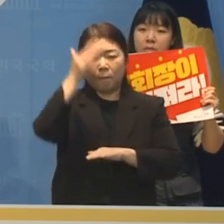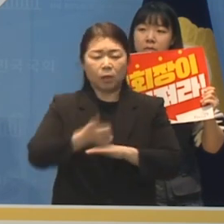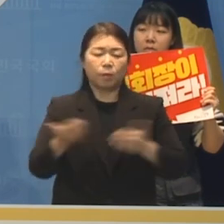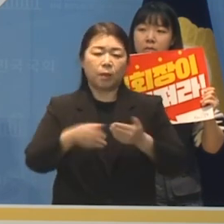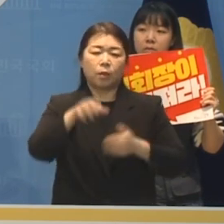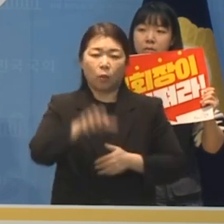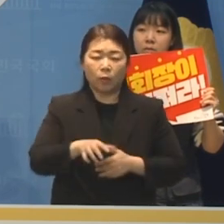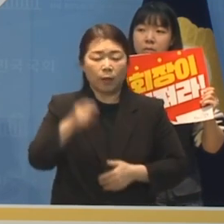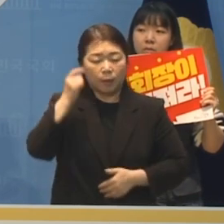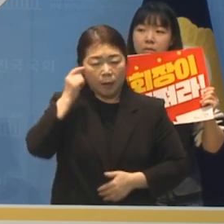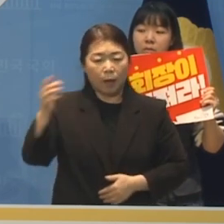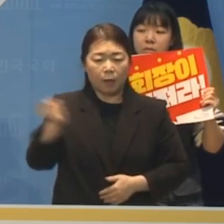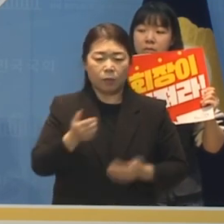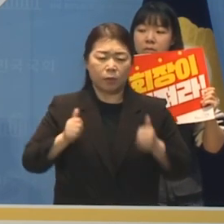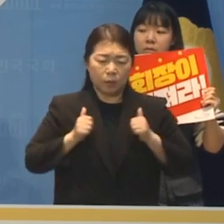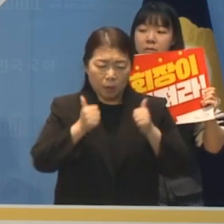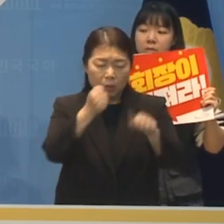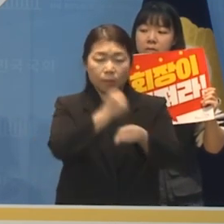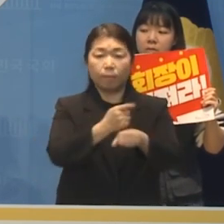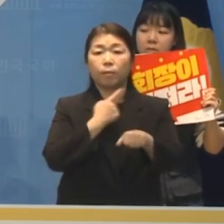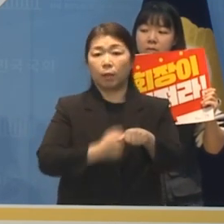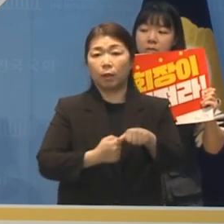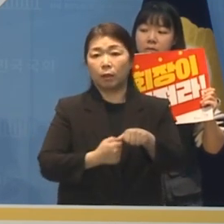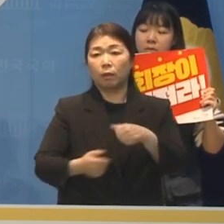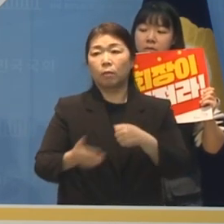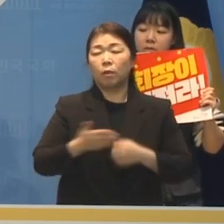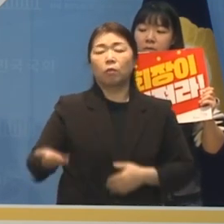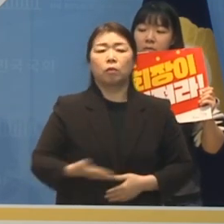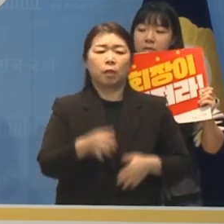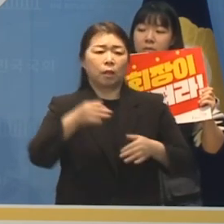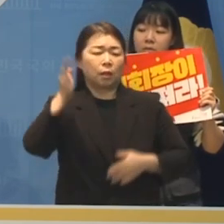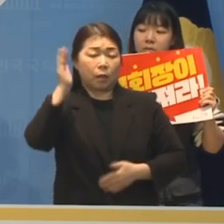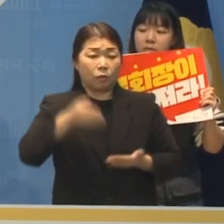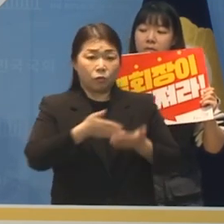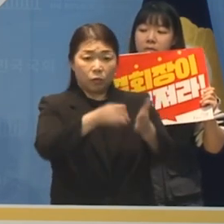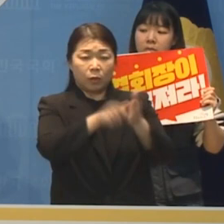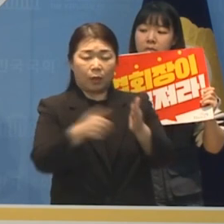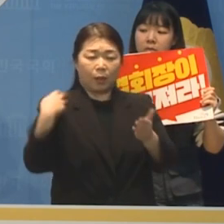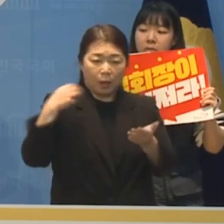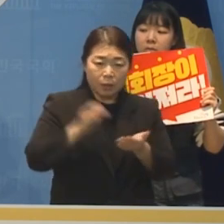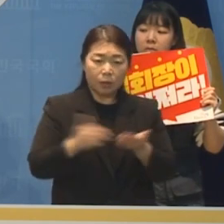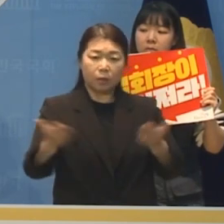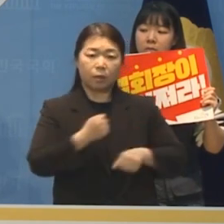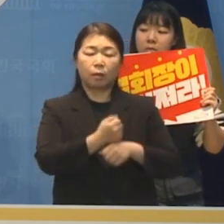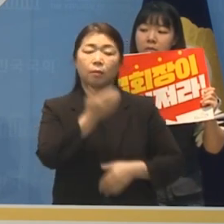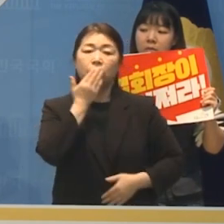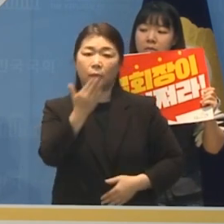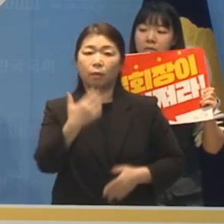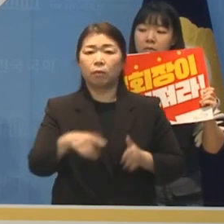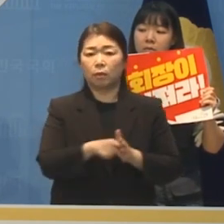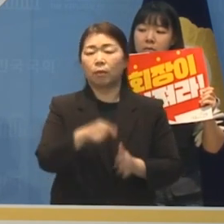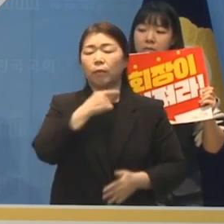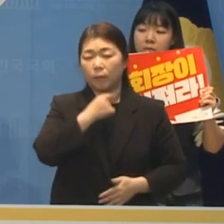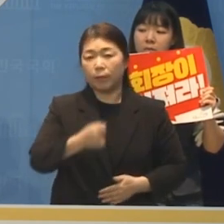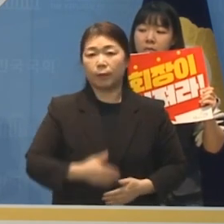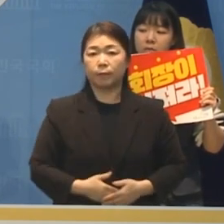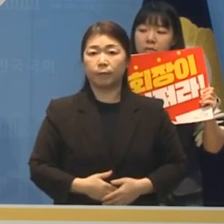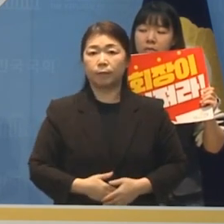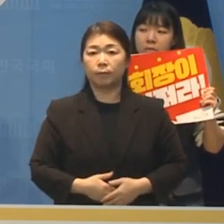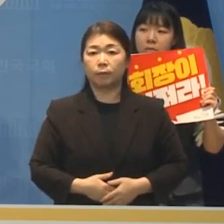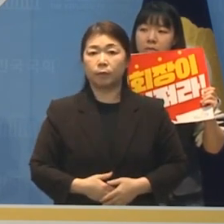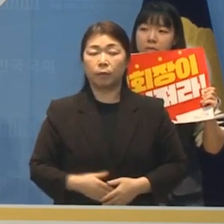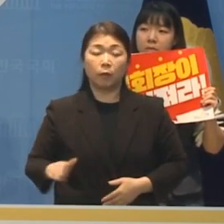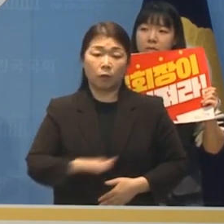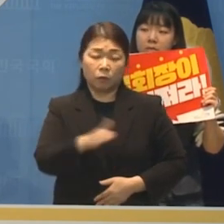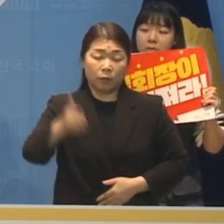일해왔습니다. 부디 우리의 외침이 널리 퍼져 우리가 다시 일터로 돌아갈 수 있기를 소망합니다. 마지막으로